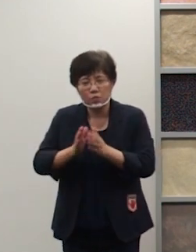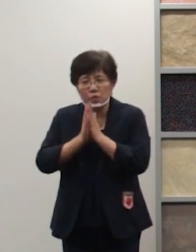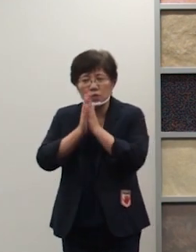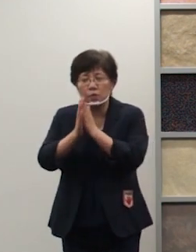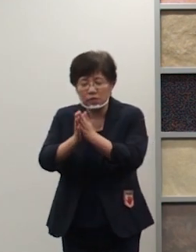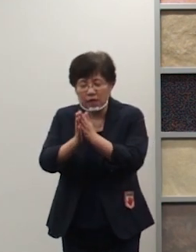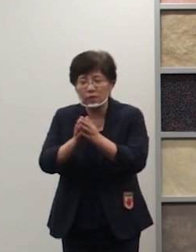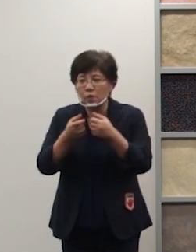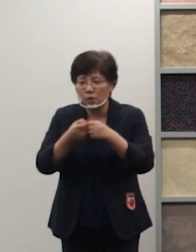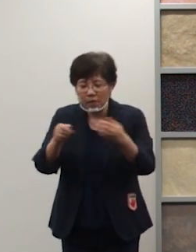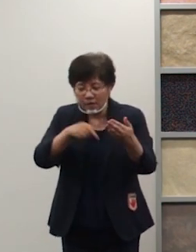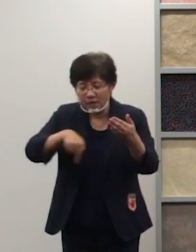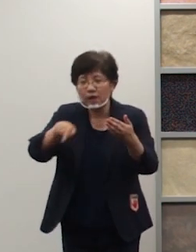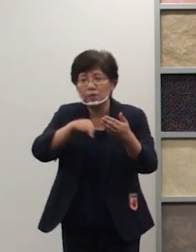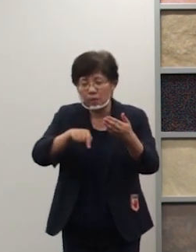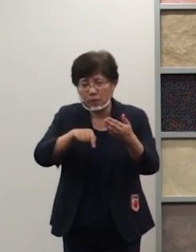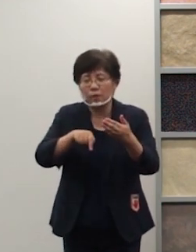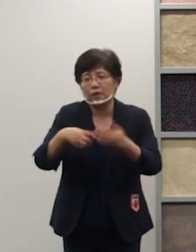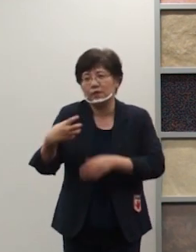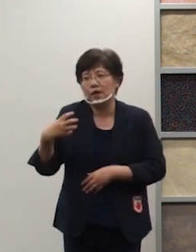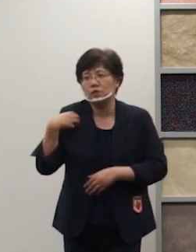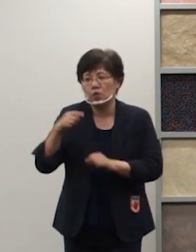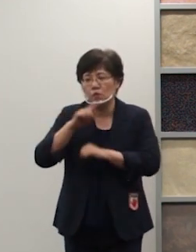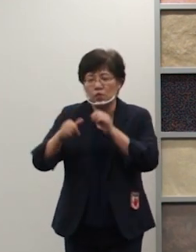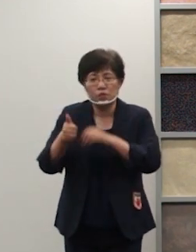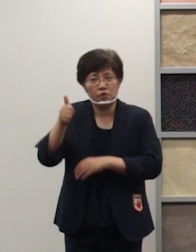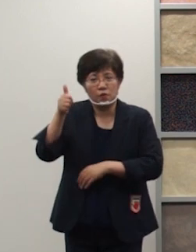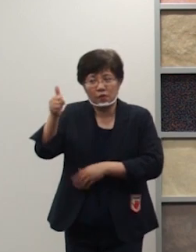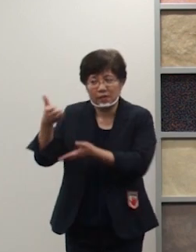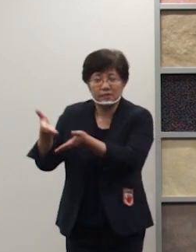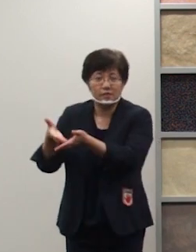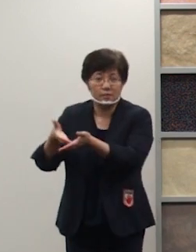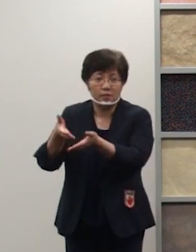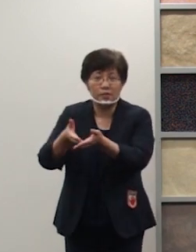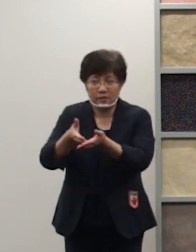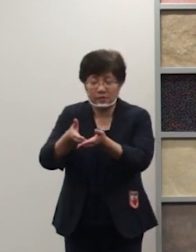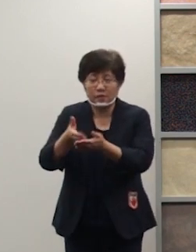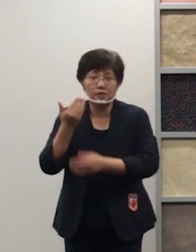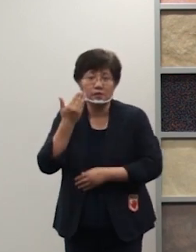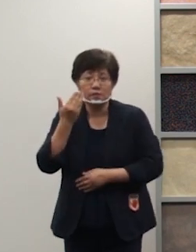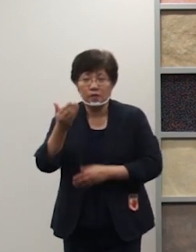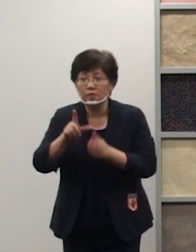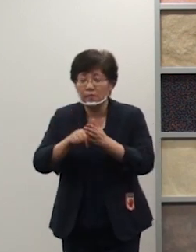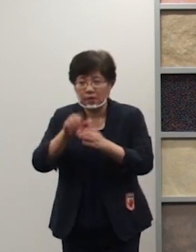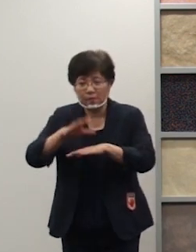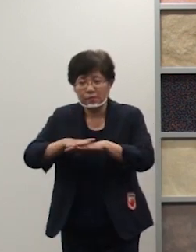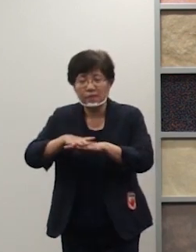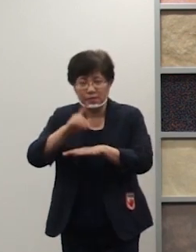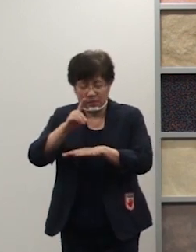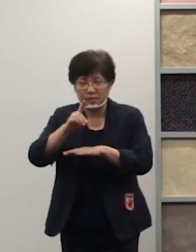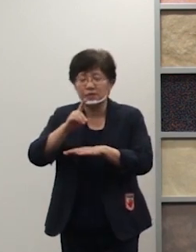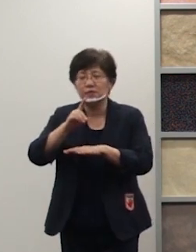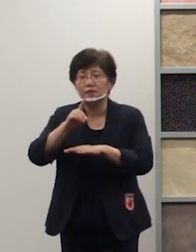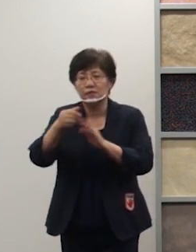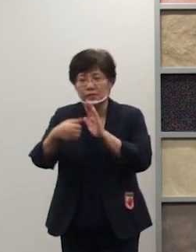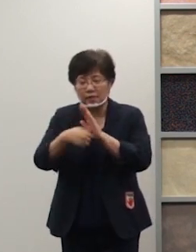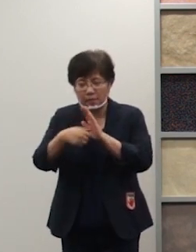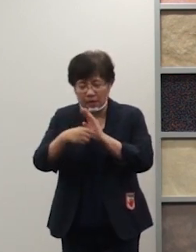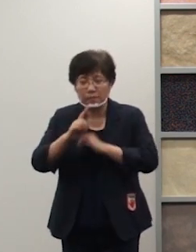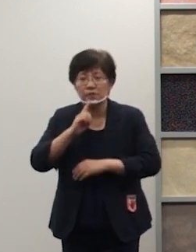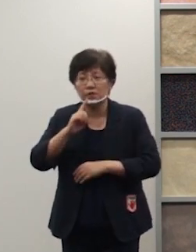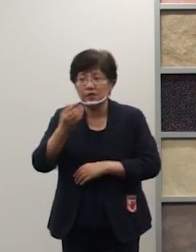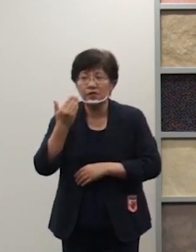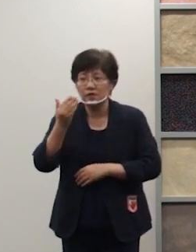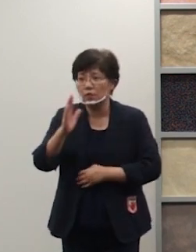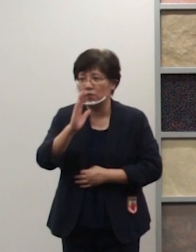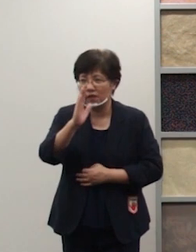ては後ほど担当局長より説明させていただきます。それでは質問がある方は初めに、所属氏名を名乗った上